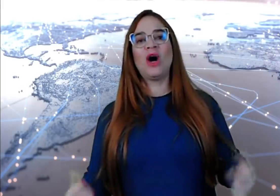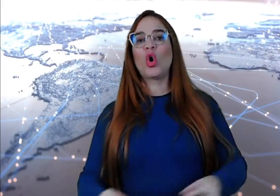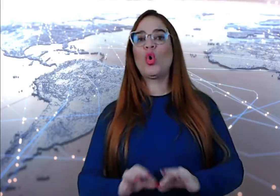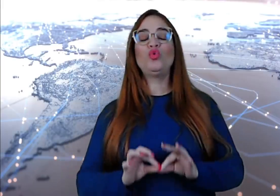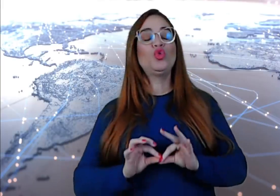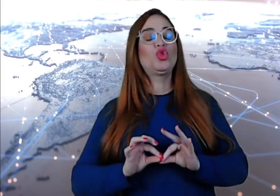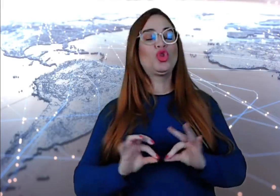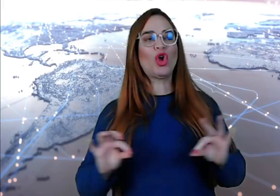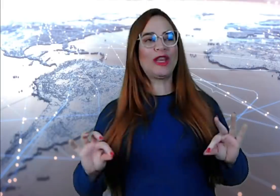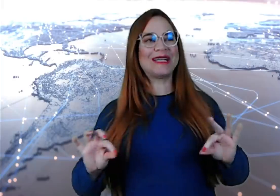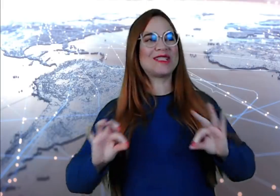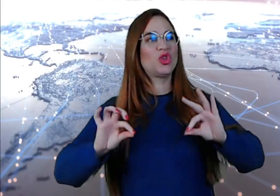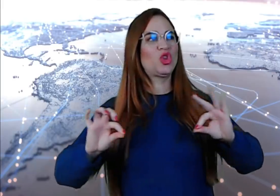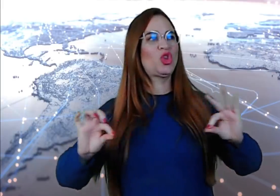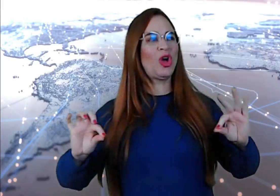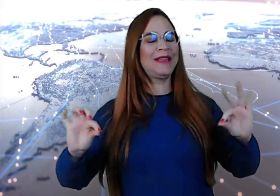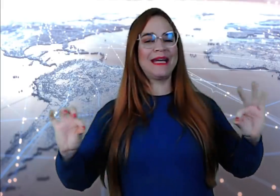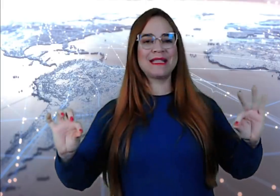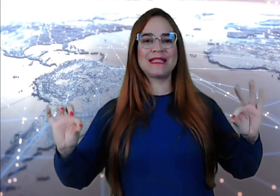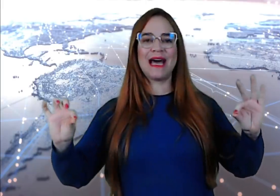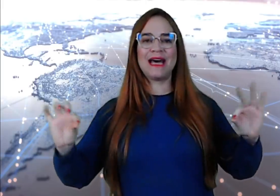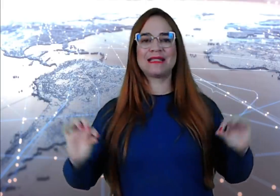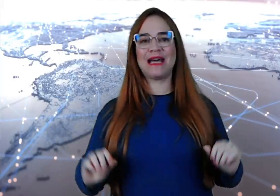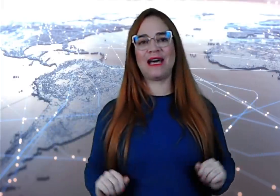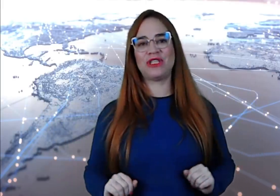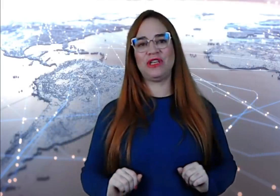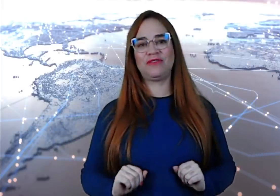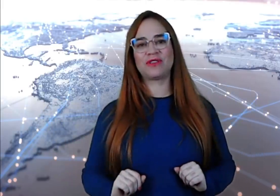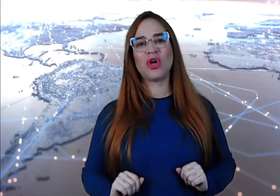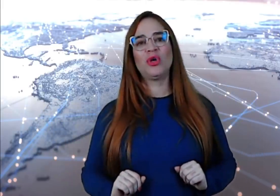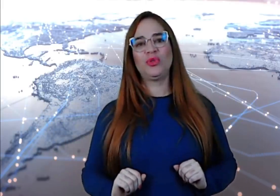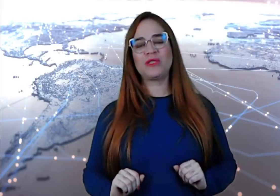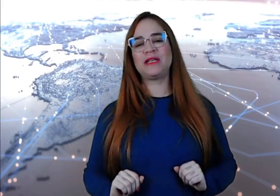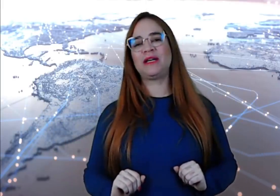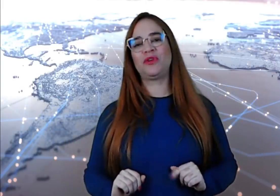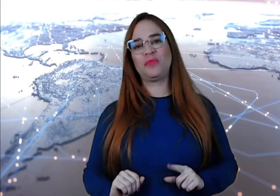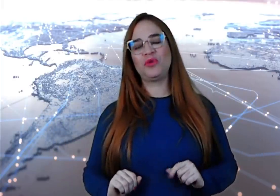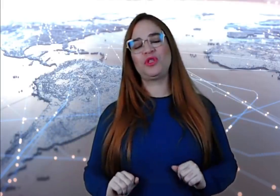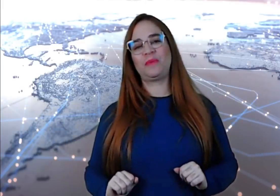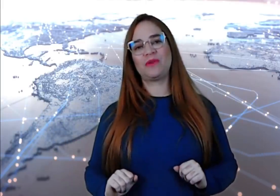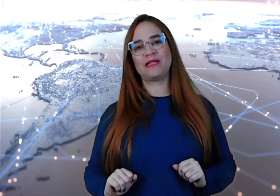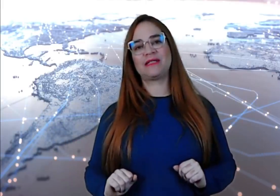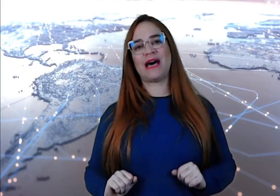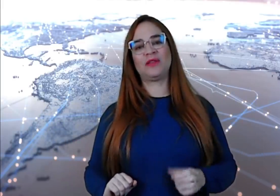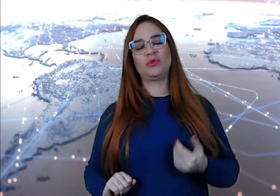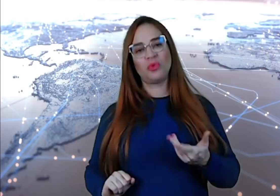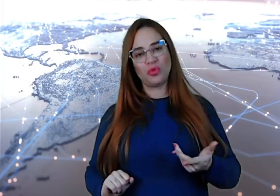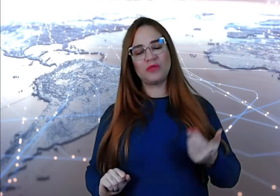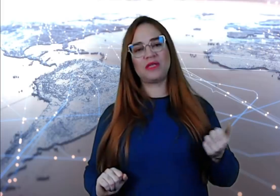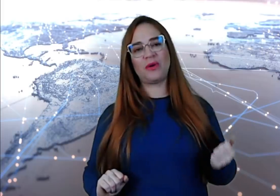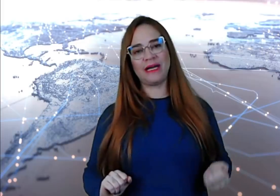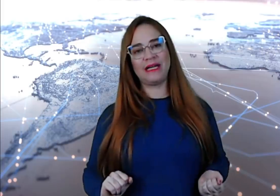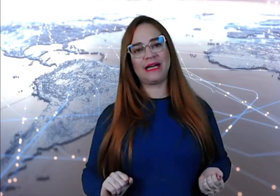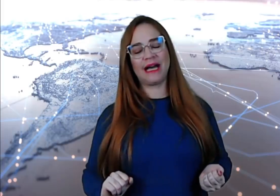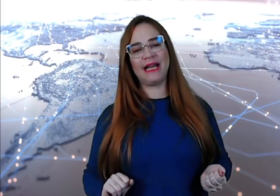com todas as narrativas do senador multiprocessado, o seu Renan